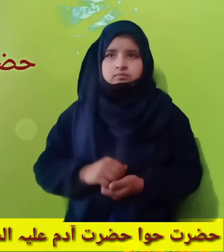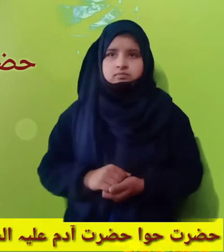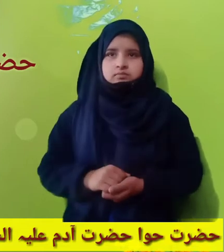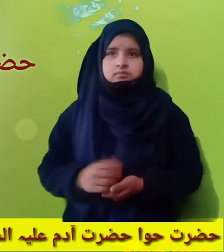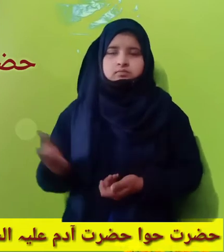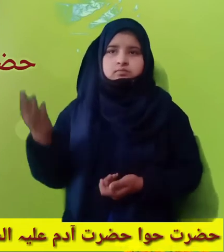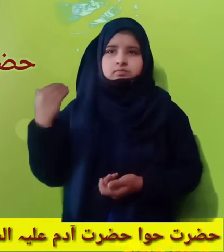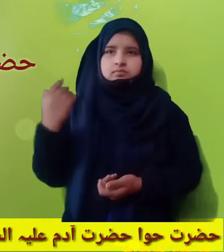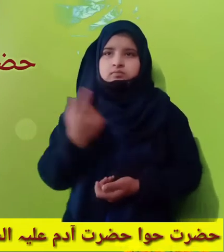थी।